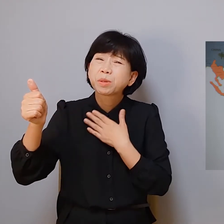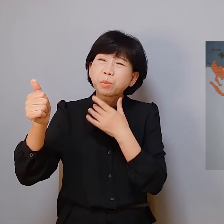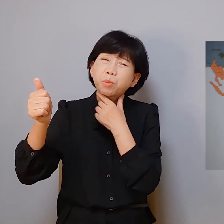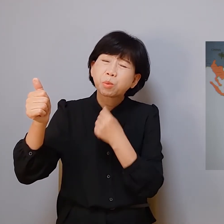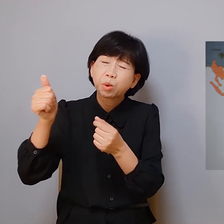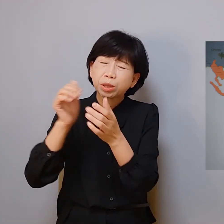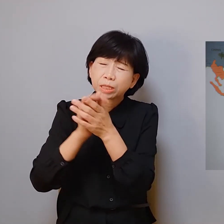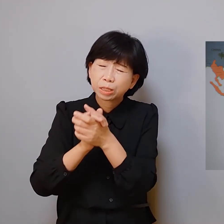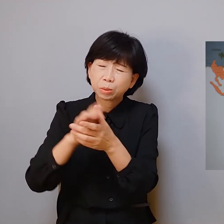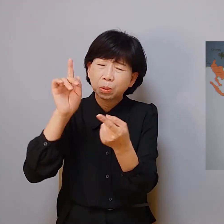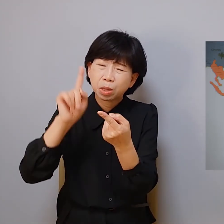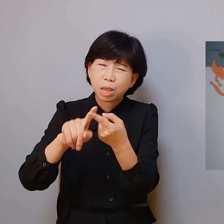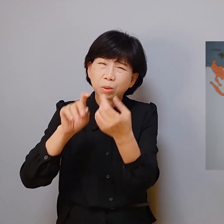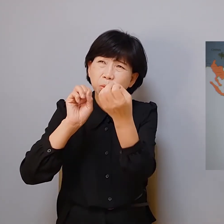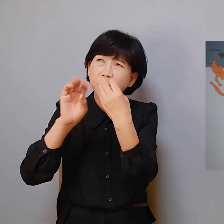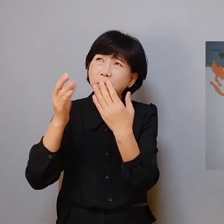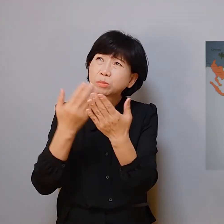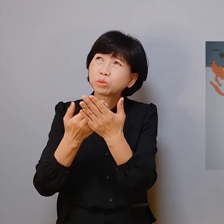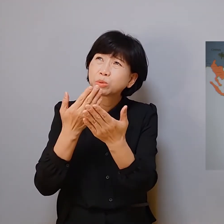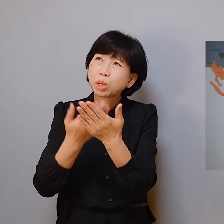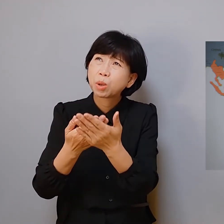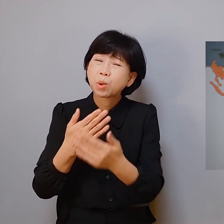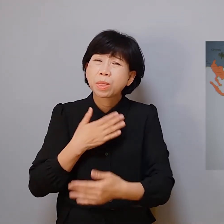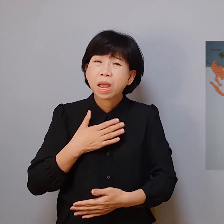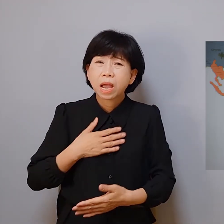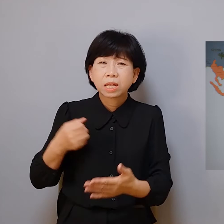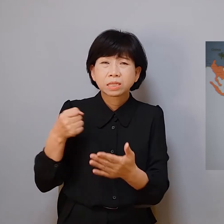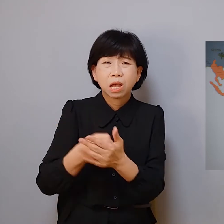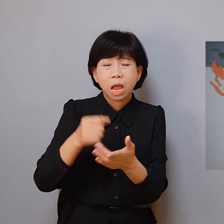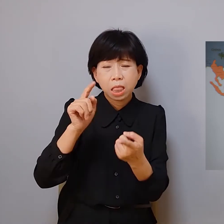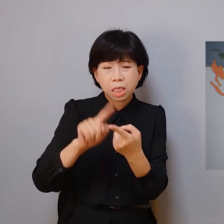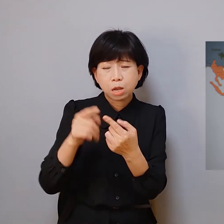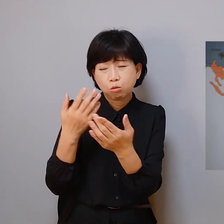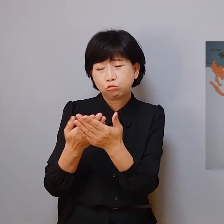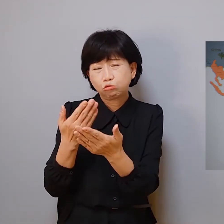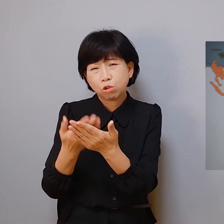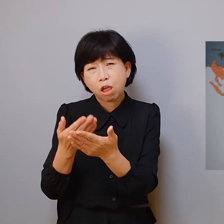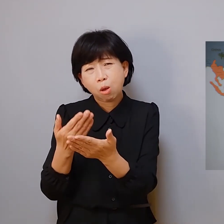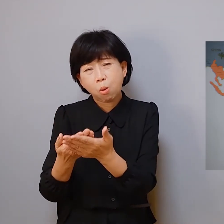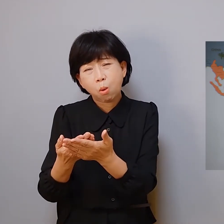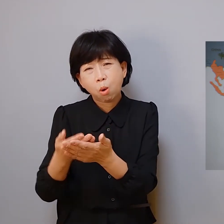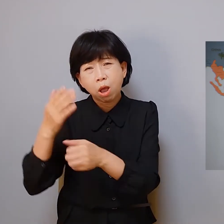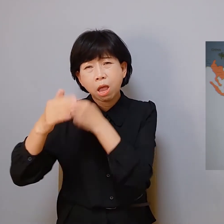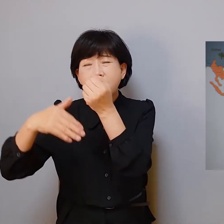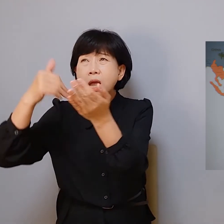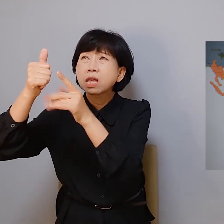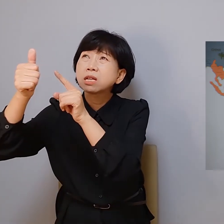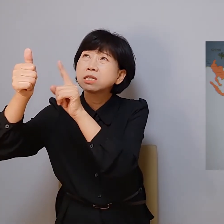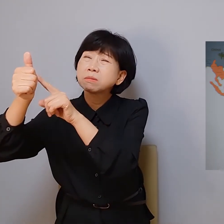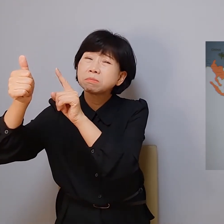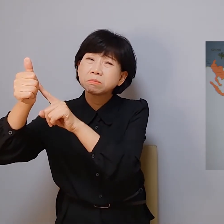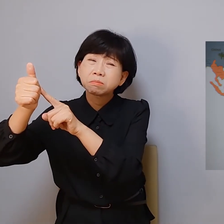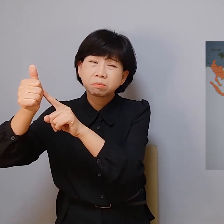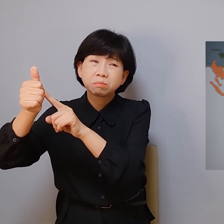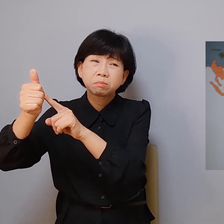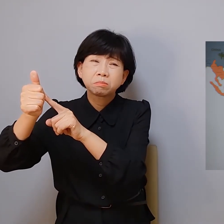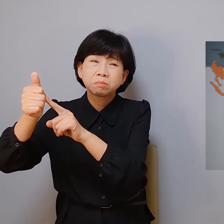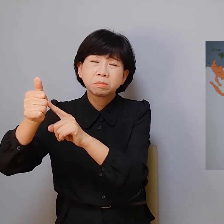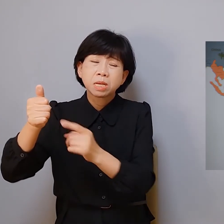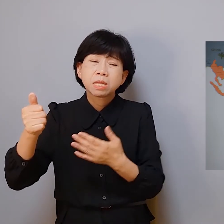말씀해 주셔야 된다. 이미 내가 다 정해놓고 하나님이 그냥 도장만 찍어주시면